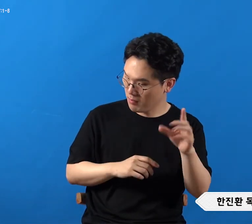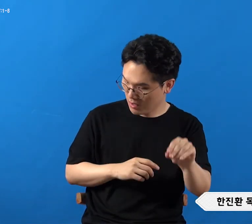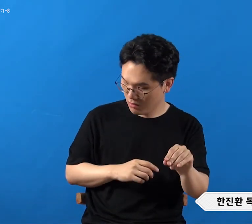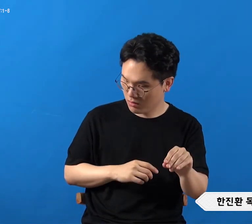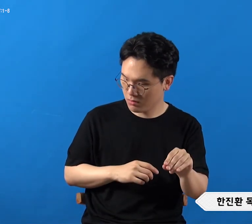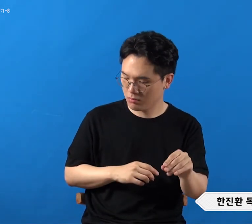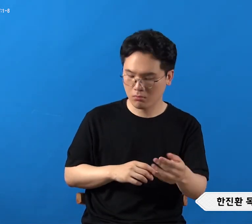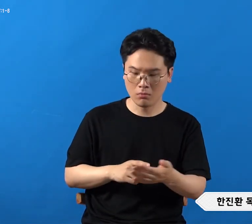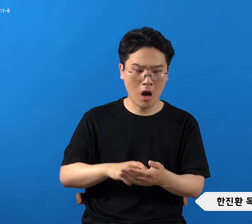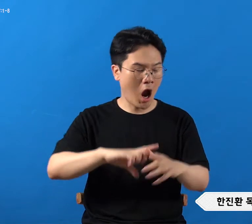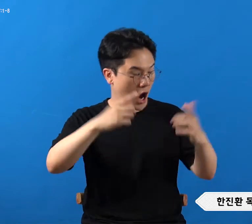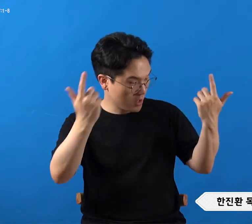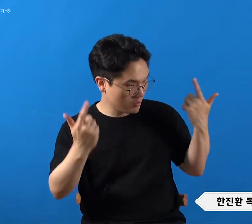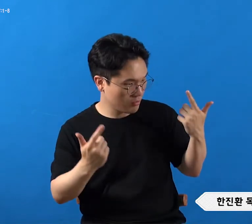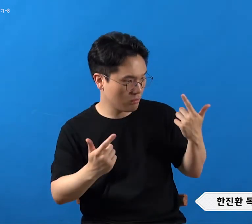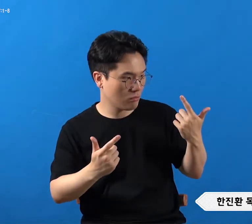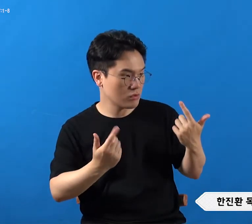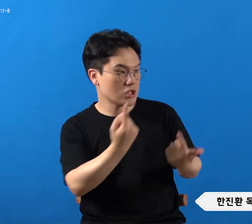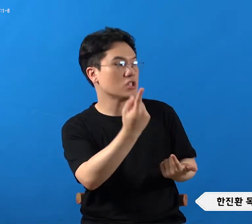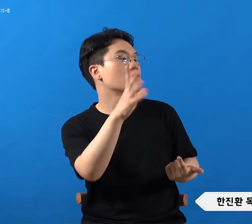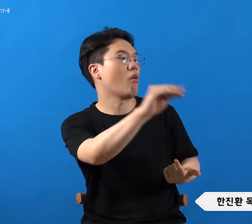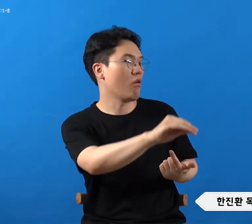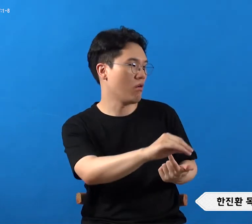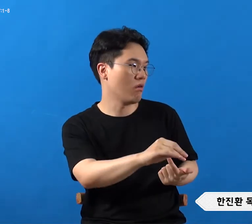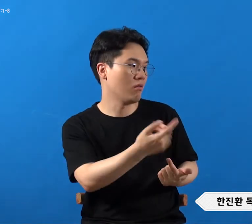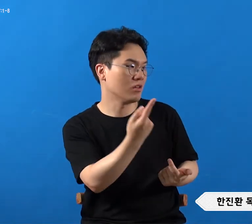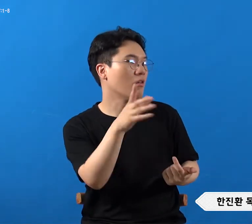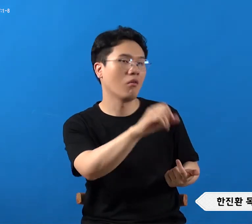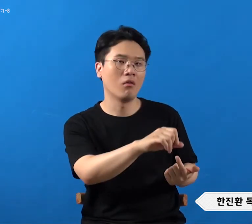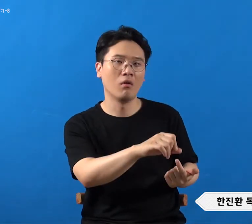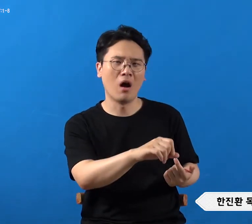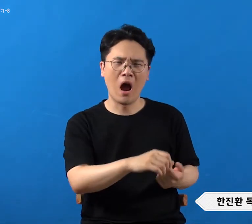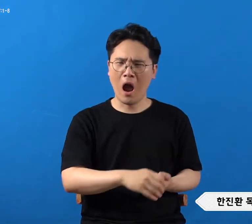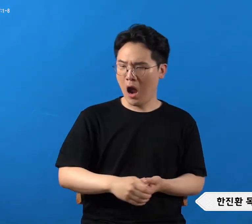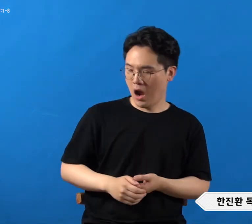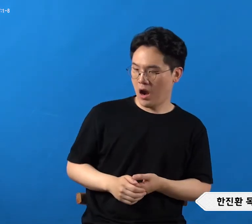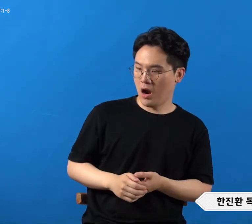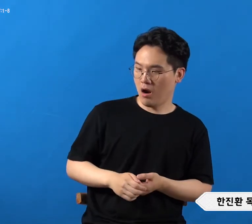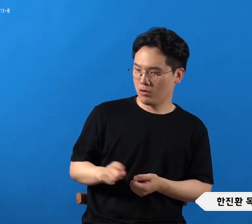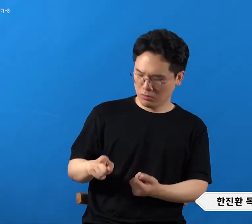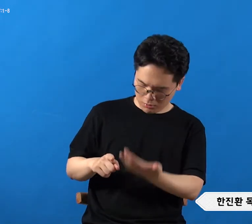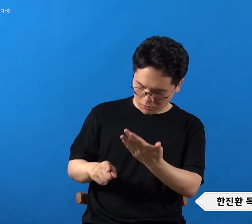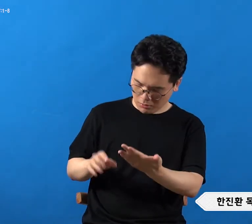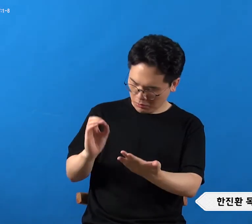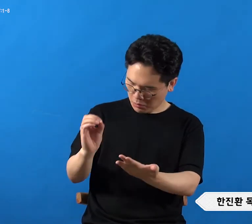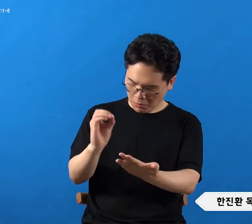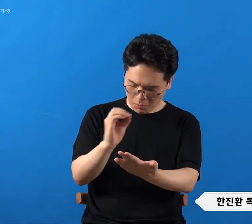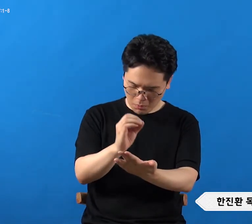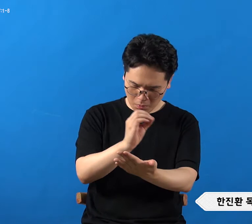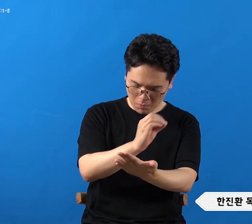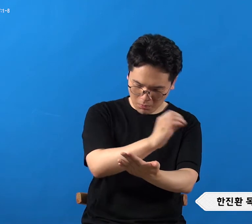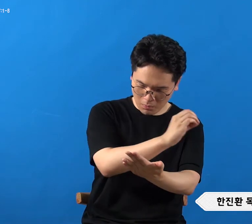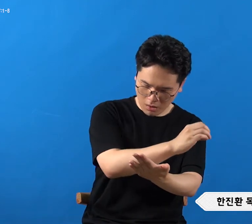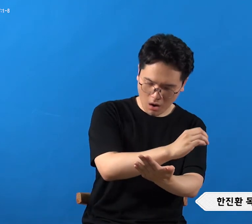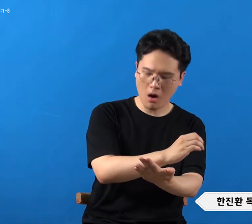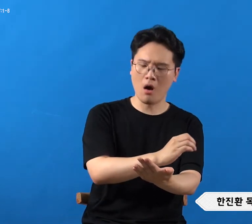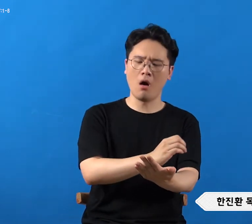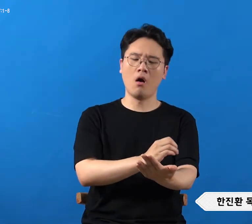에? 제가 동그라미를 몇 번이나 차려봤어요. 세고 또 세고. 1억이